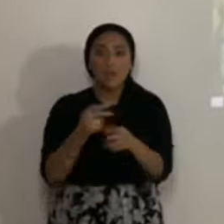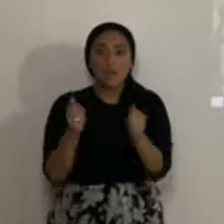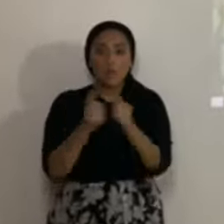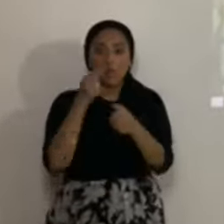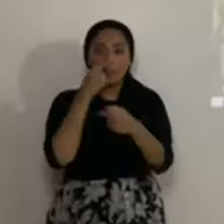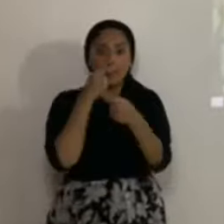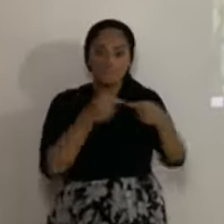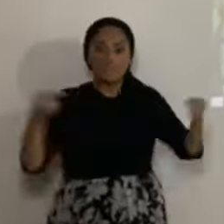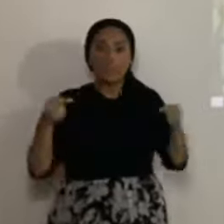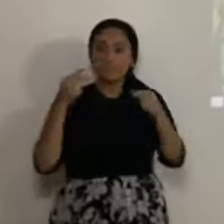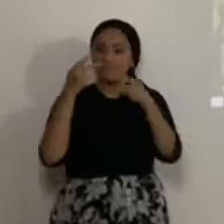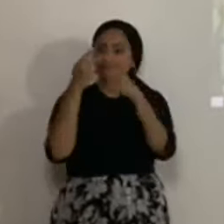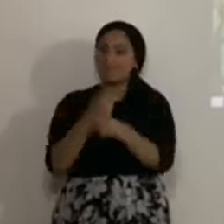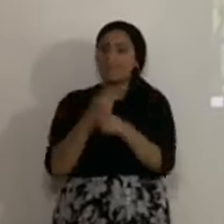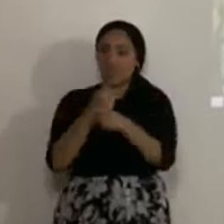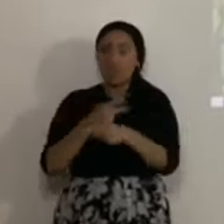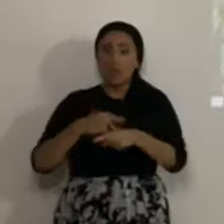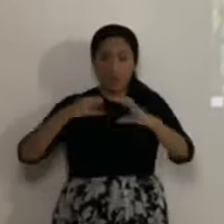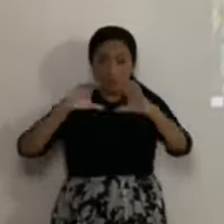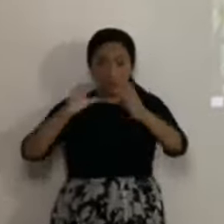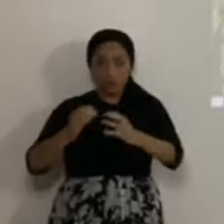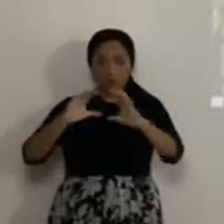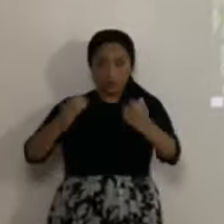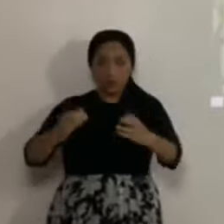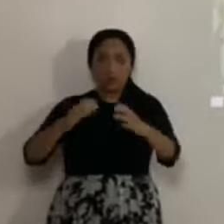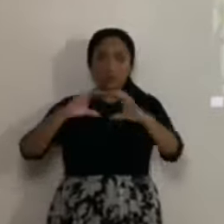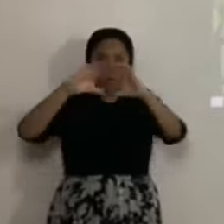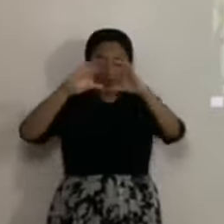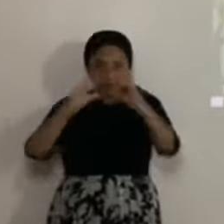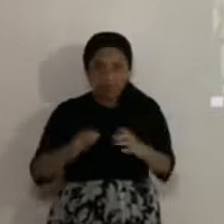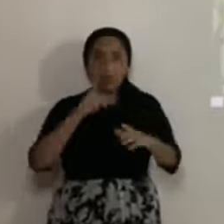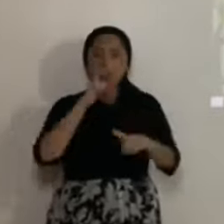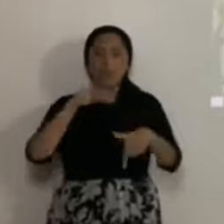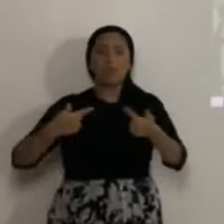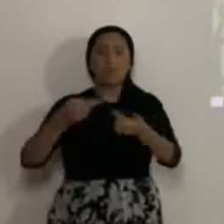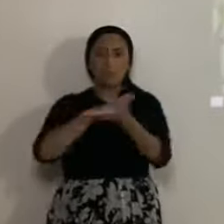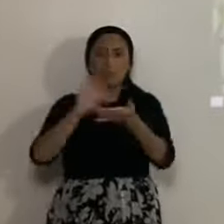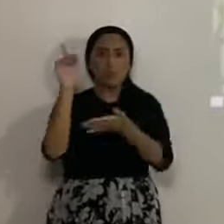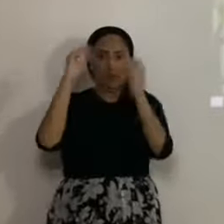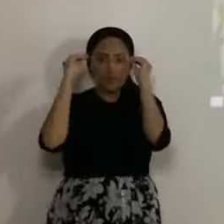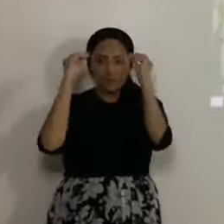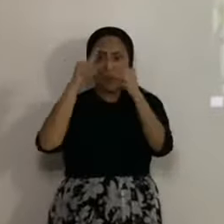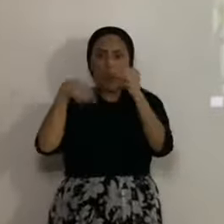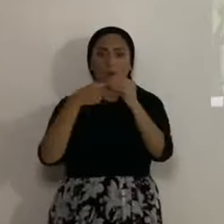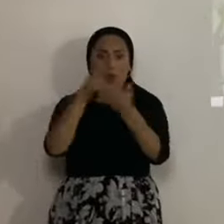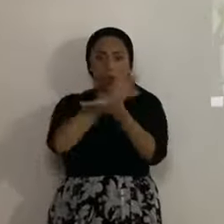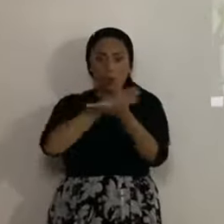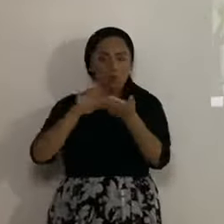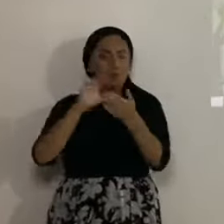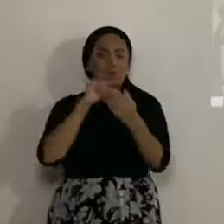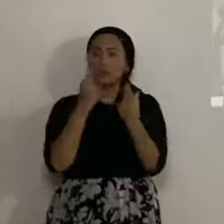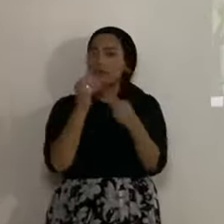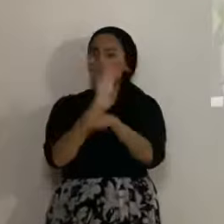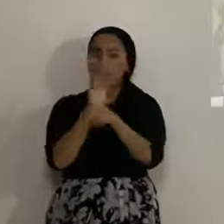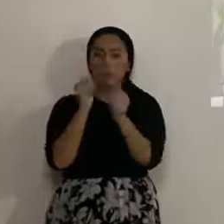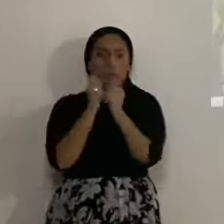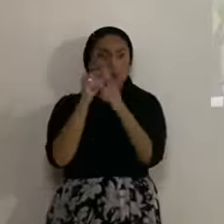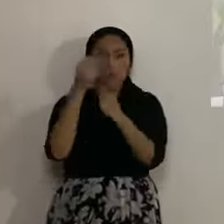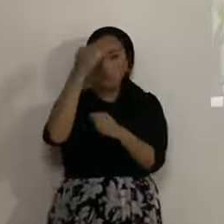divisiones, es decir, una kegila, me estoy refiriendo a una kegila santa, donde se ministra santidad, donde no se haga negocio con la palabra,